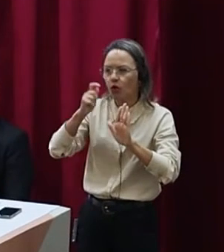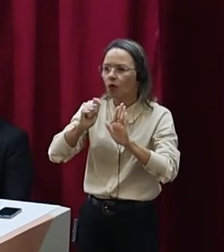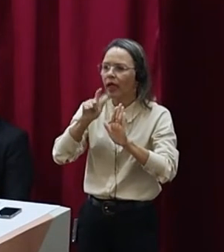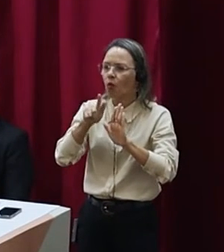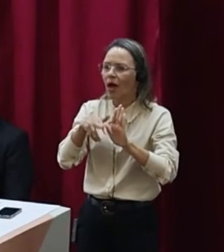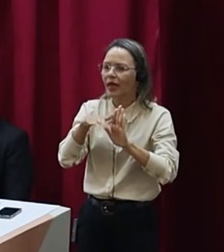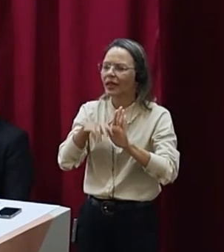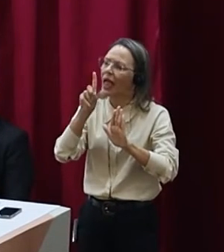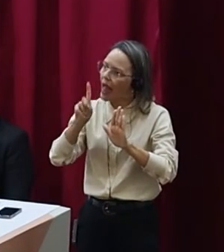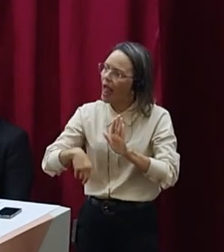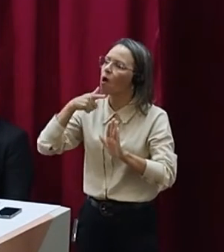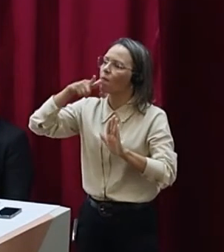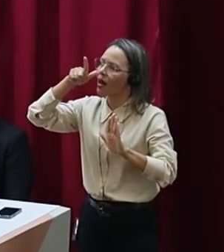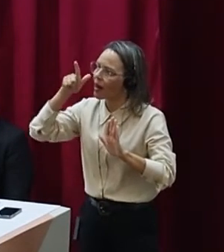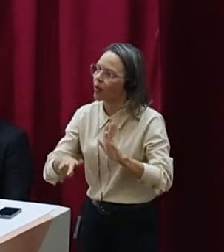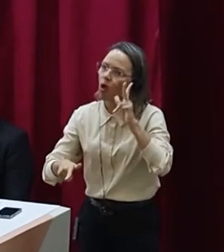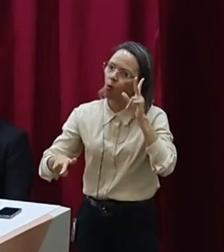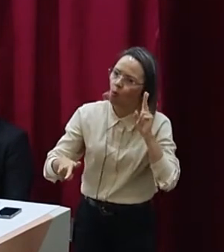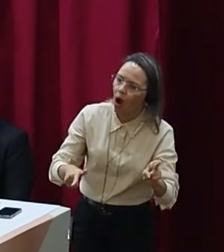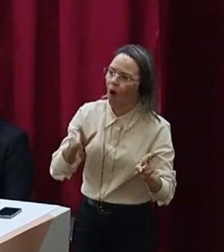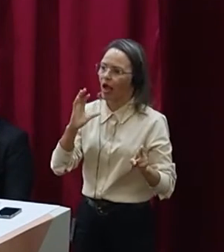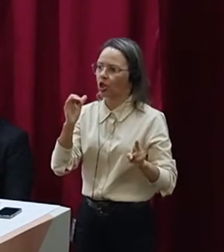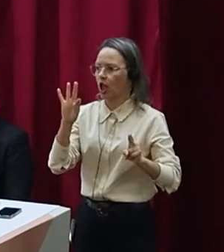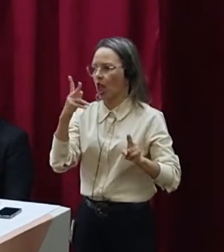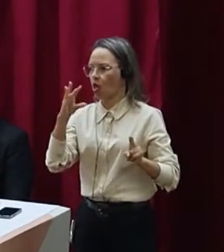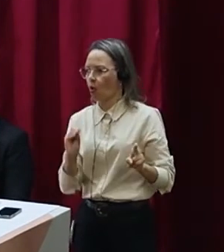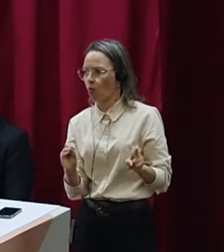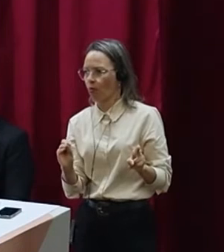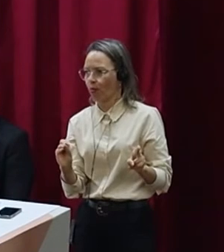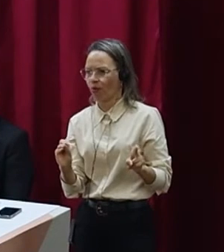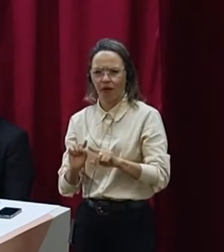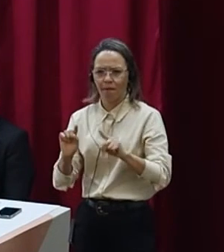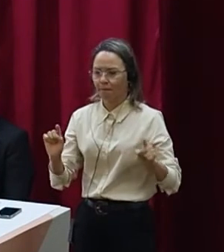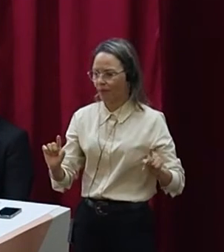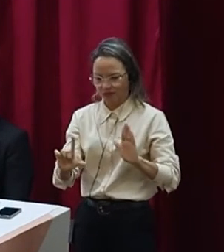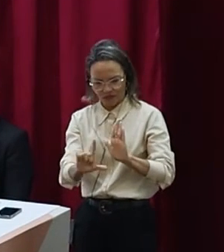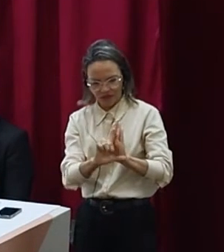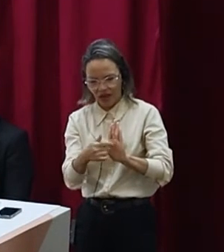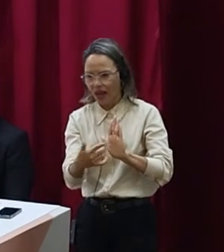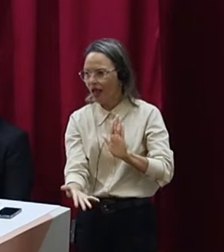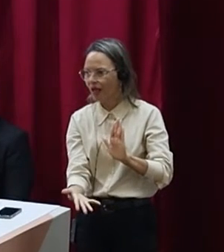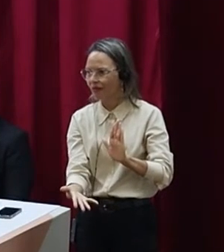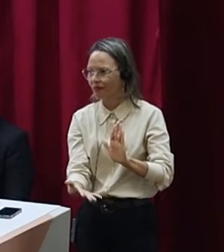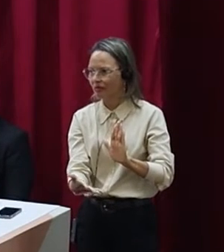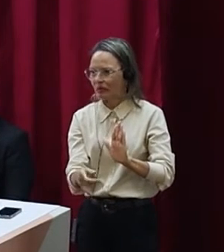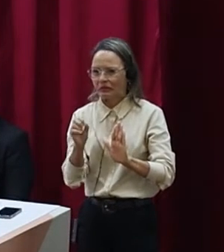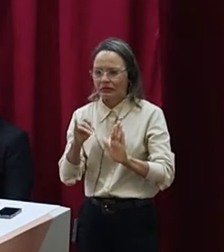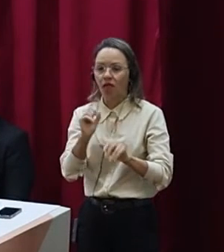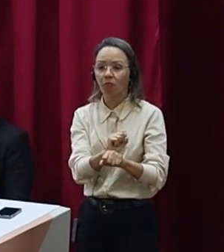ley, y el Estado no hizo nada para sacar la ley, nada, no movió nadie. Entonces tuvimos que en el